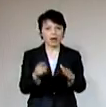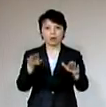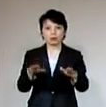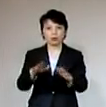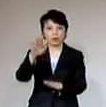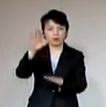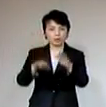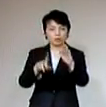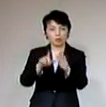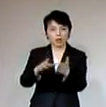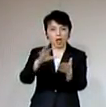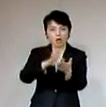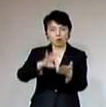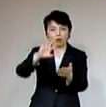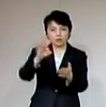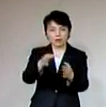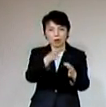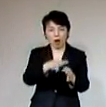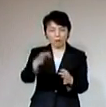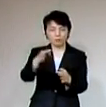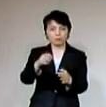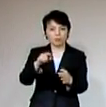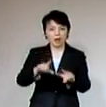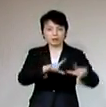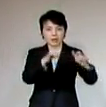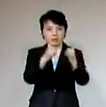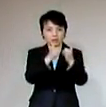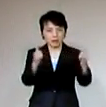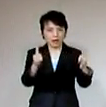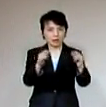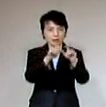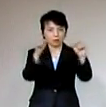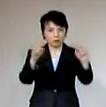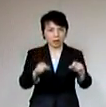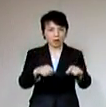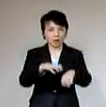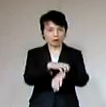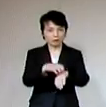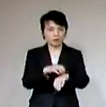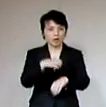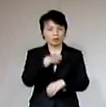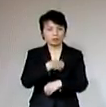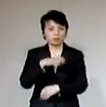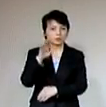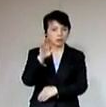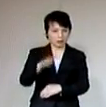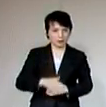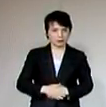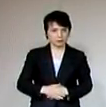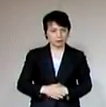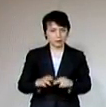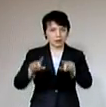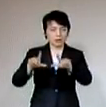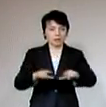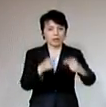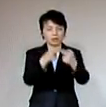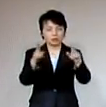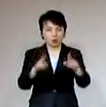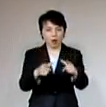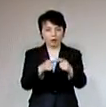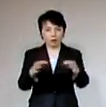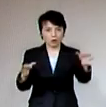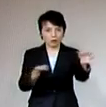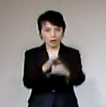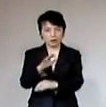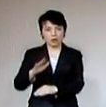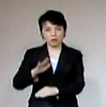で消費税の導入は生活者にとっての大問題です。生活の党は本当の意味での日本経済の